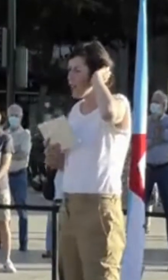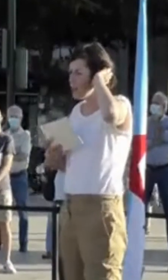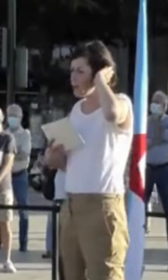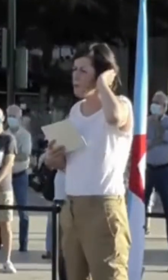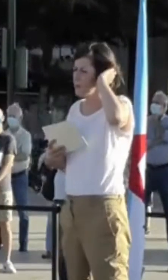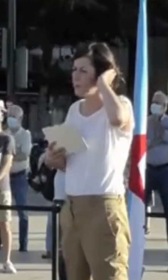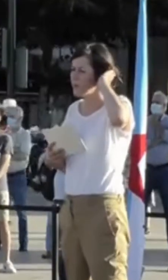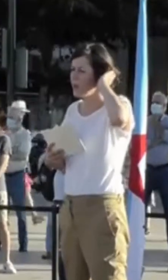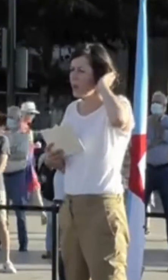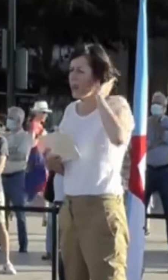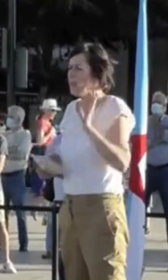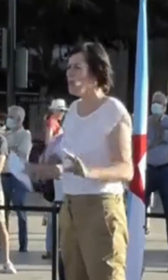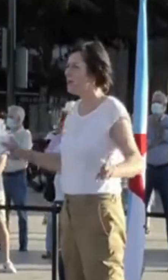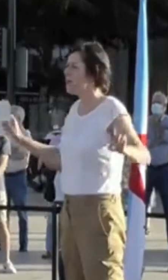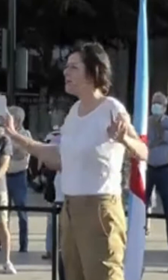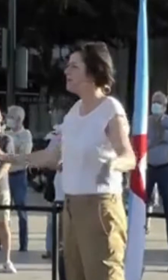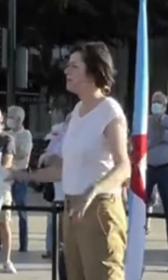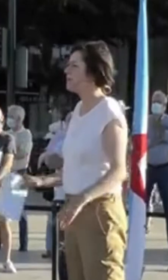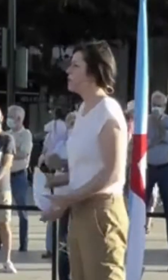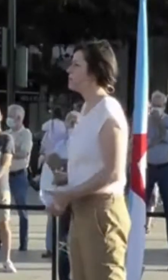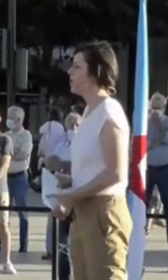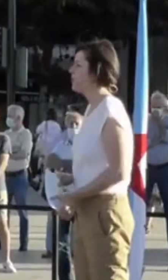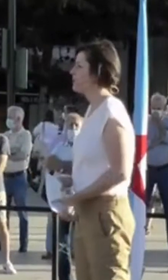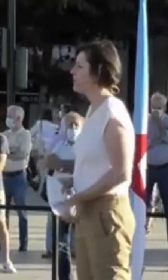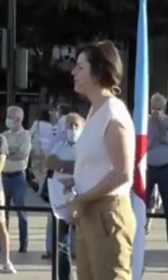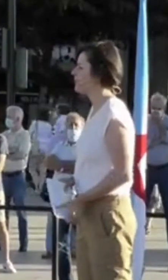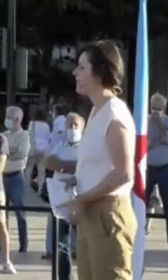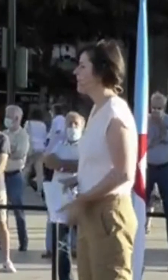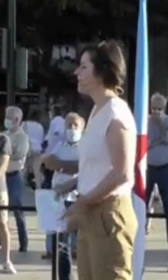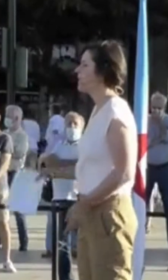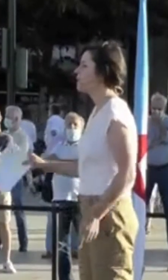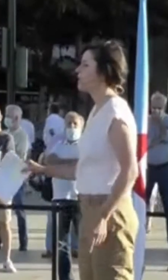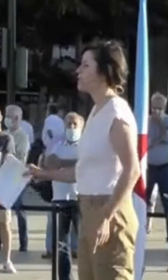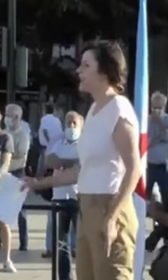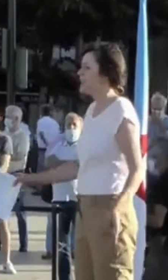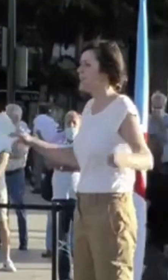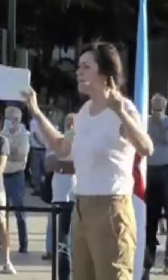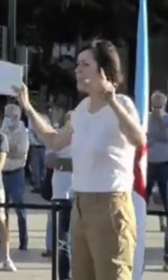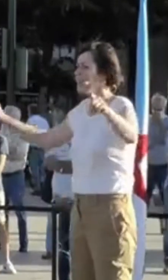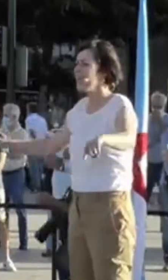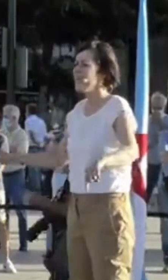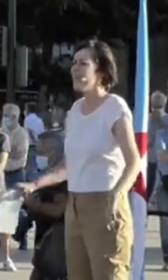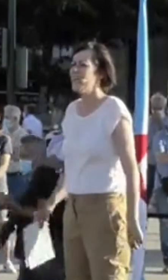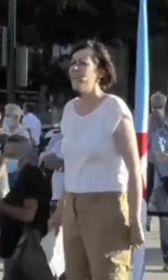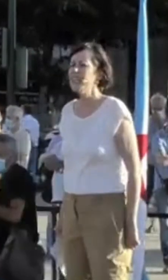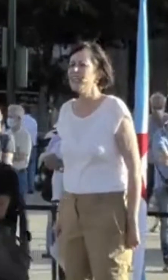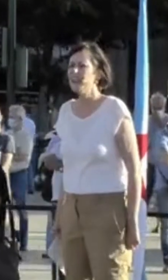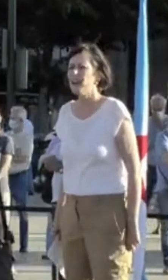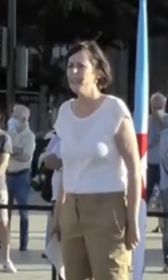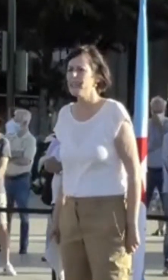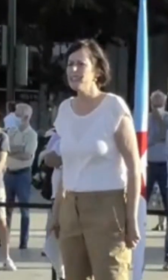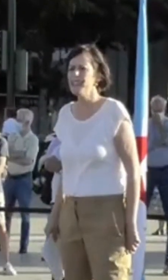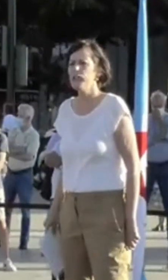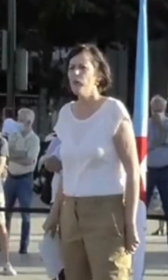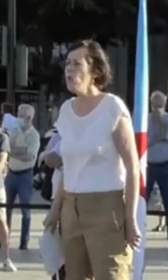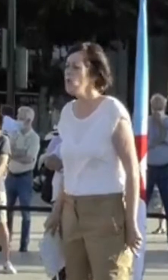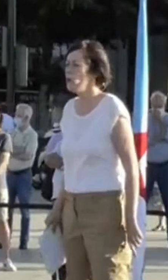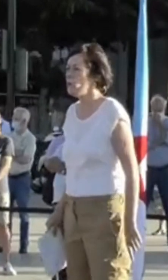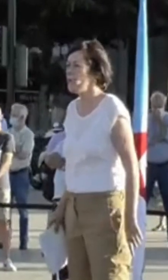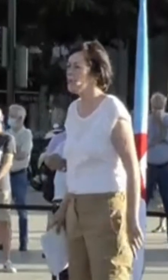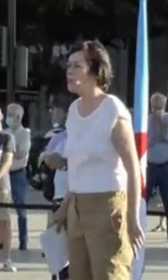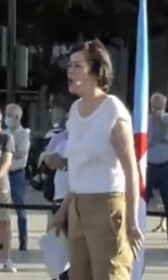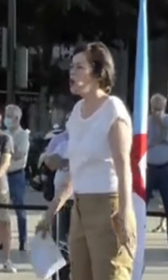noso corazón. Pero tamén vos vou decir, imos defender que hai que facerlles